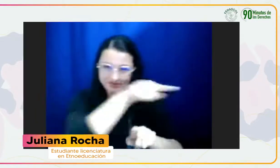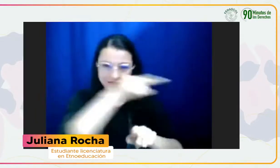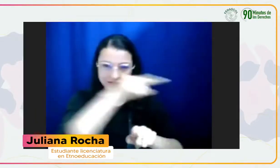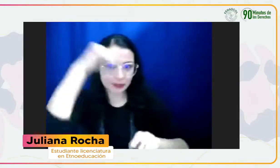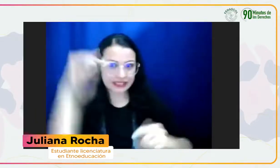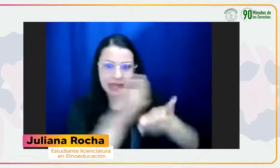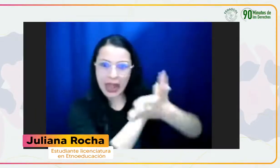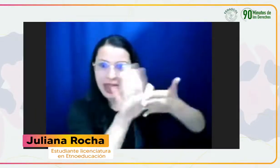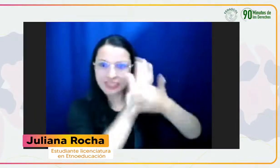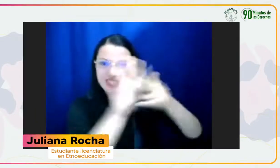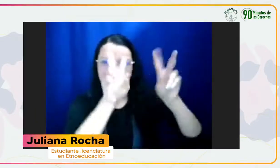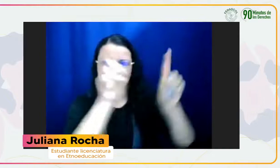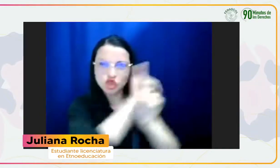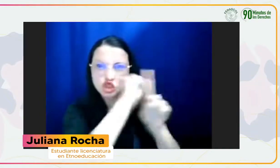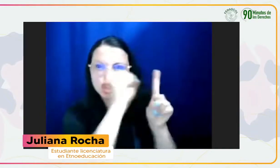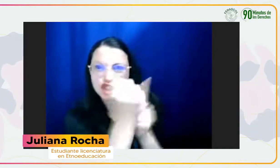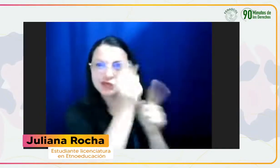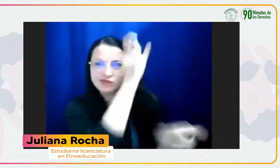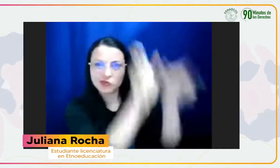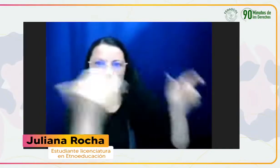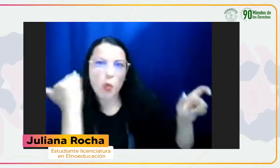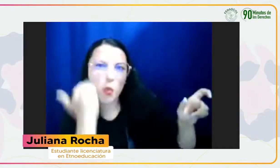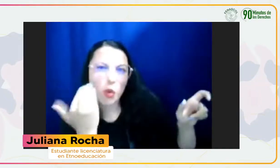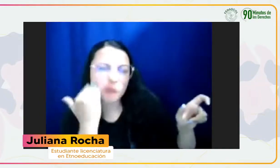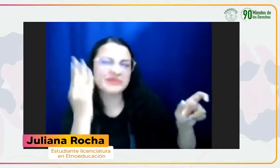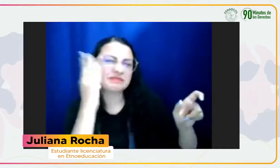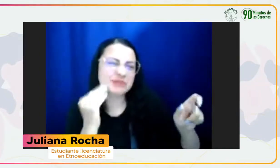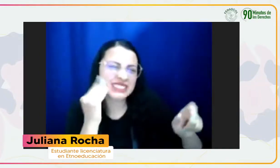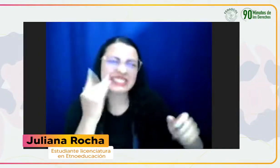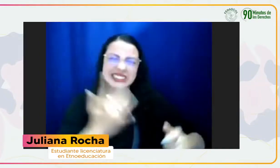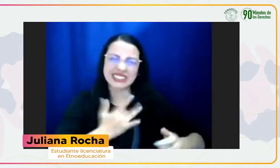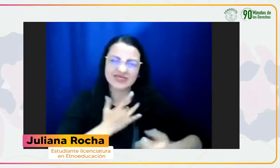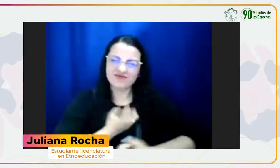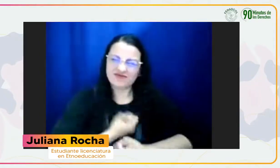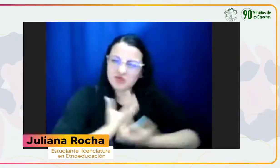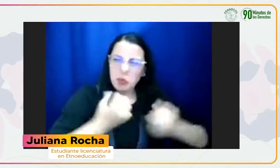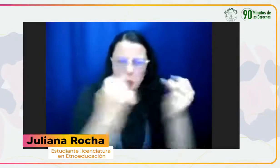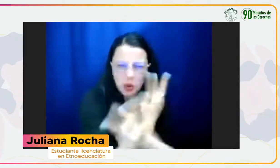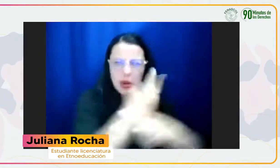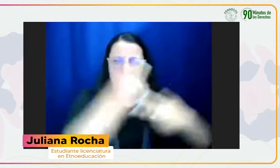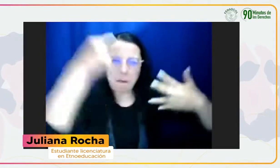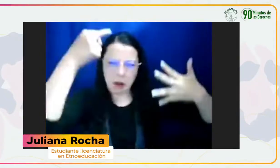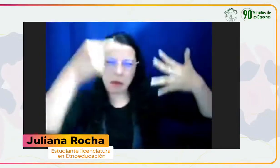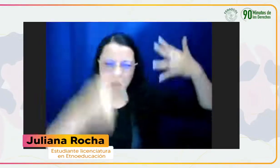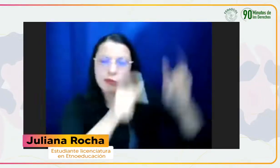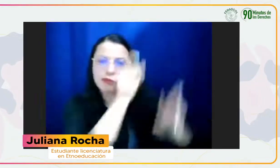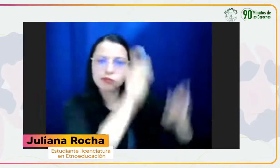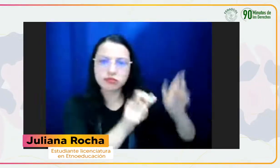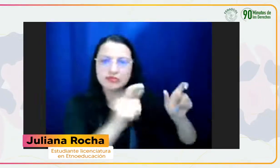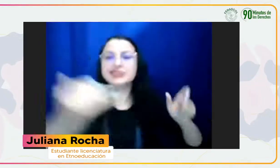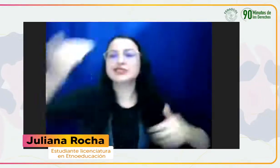las niñas en estos espacios. Hablé de la sociedad y la experiencia como mujeres